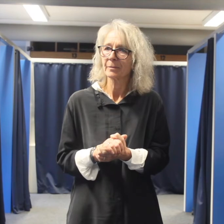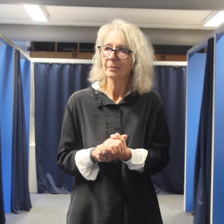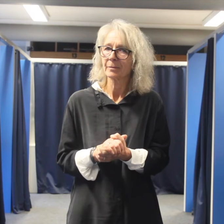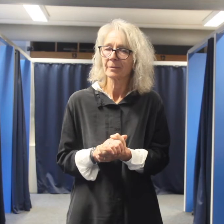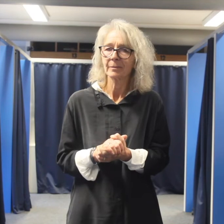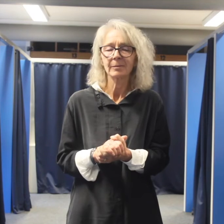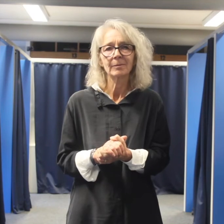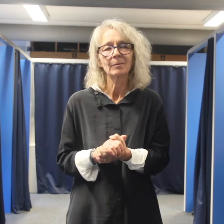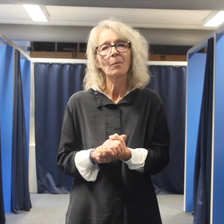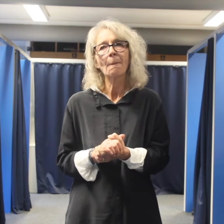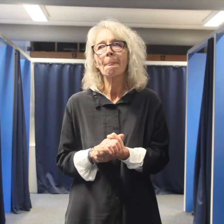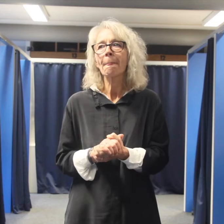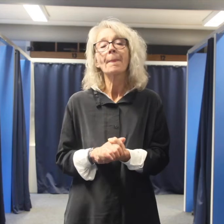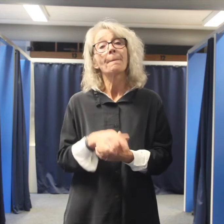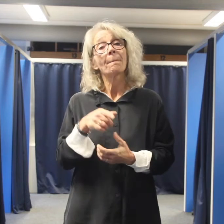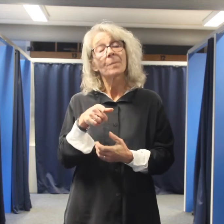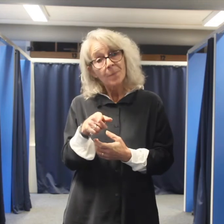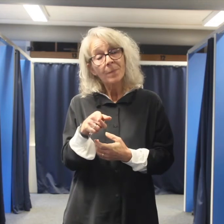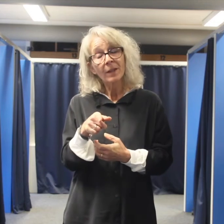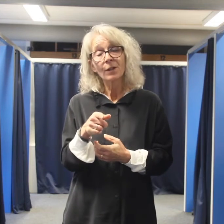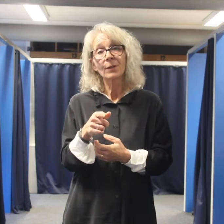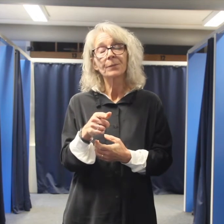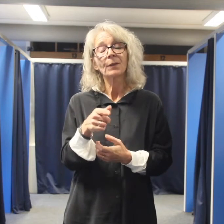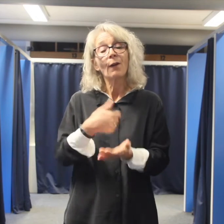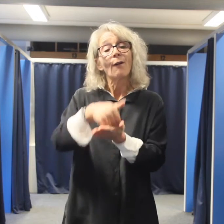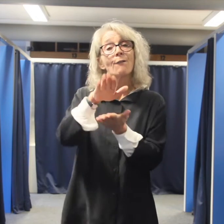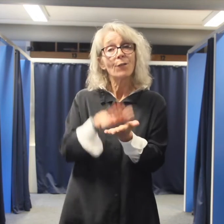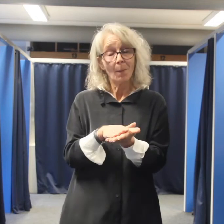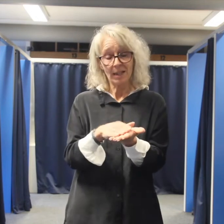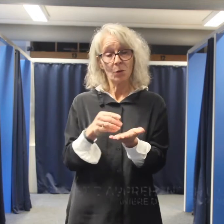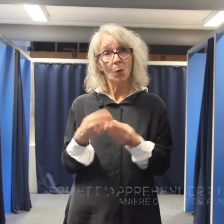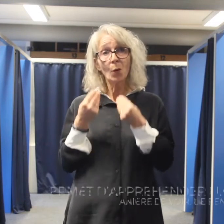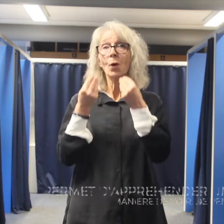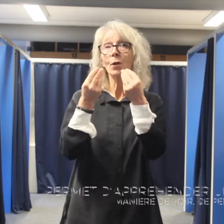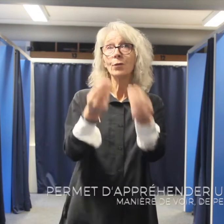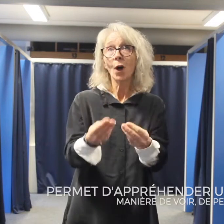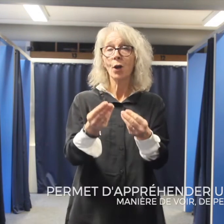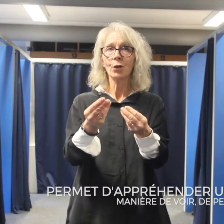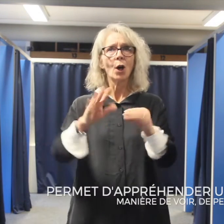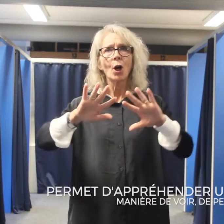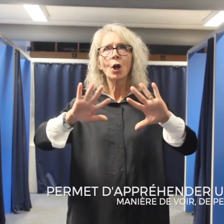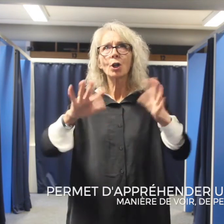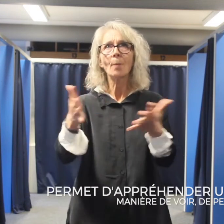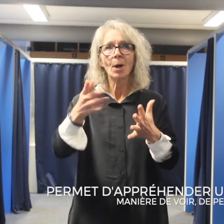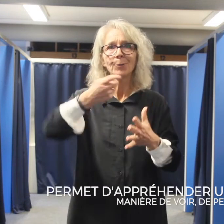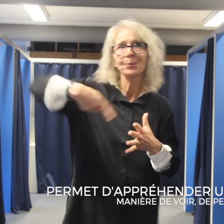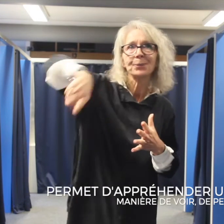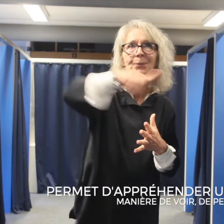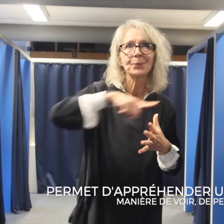Donc cette formation va permettre d'appréhender une autre manière de voir, de penser et d'être